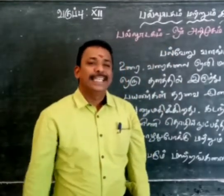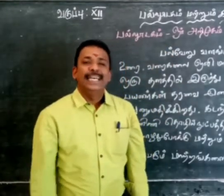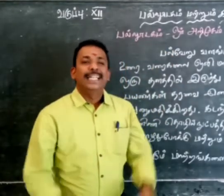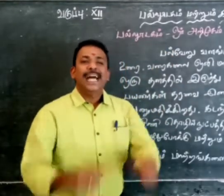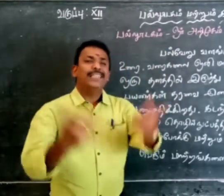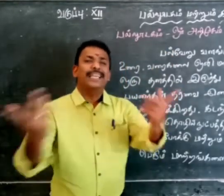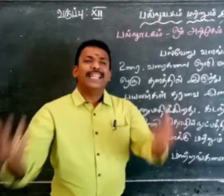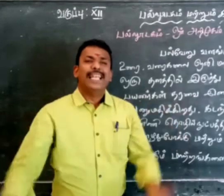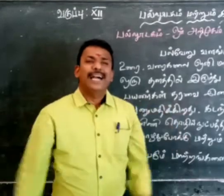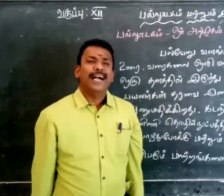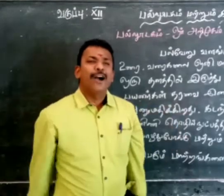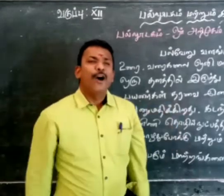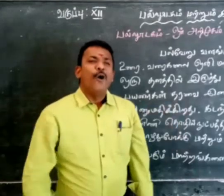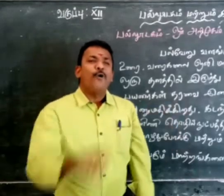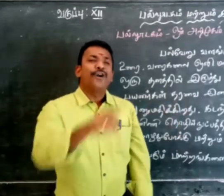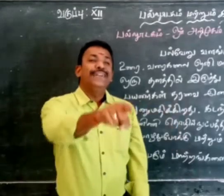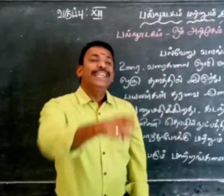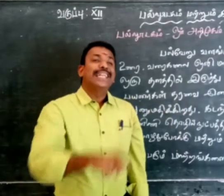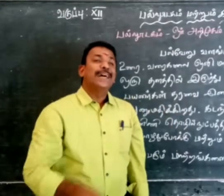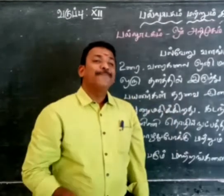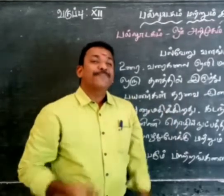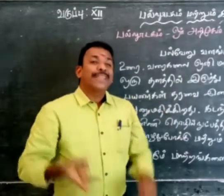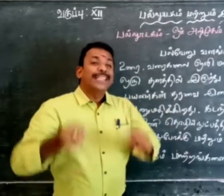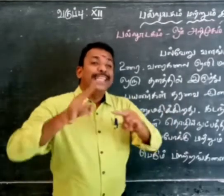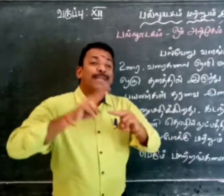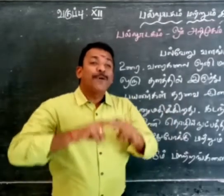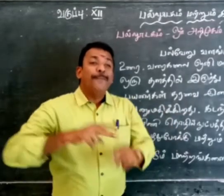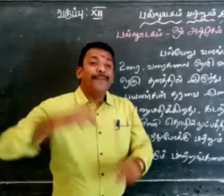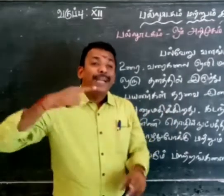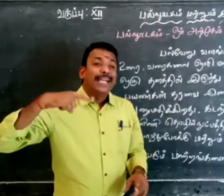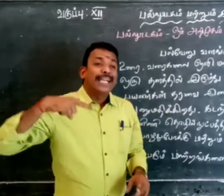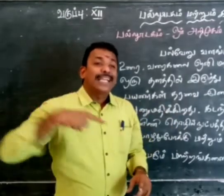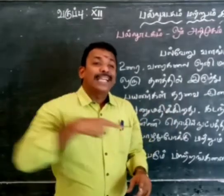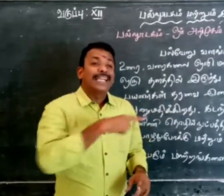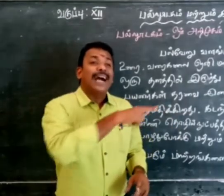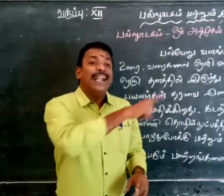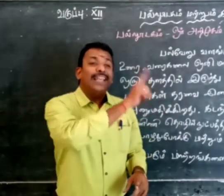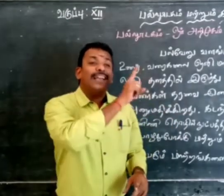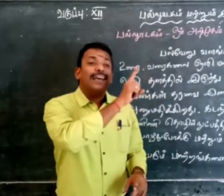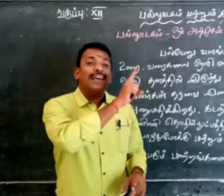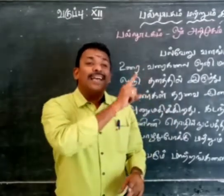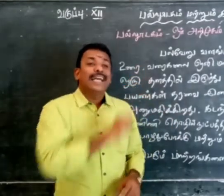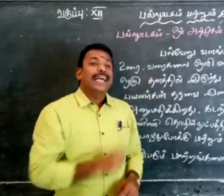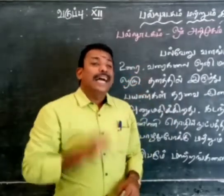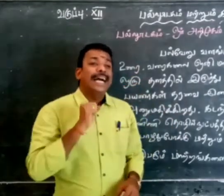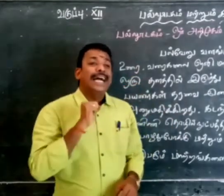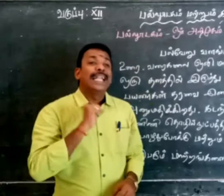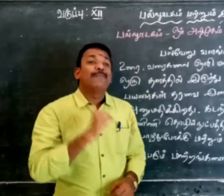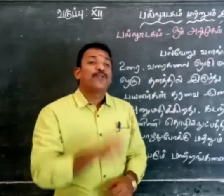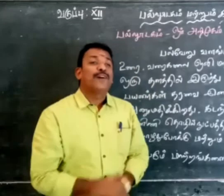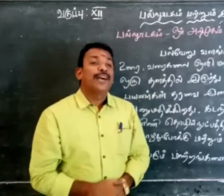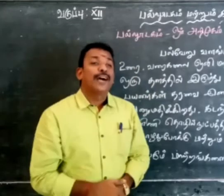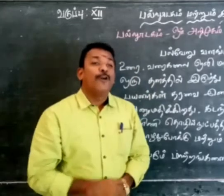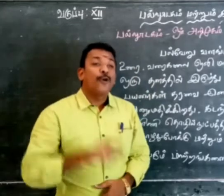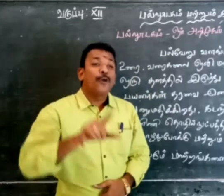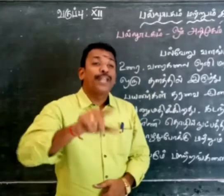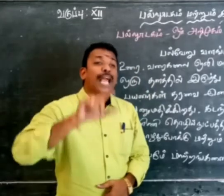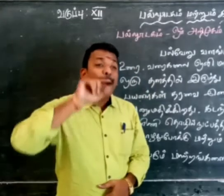என்ன? யாருக்கு தெரிய? உங்கள் வீட்டில் தினமும் காலையில் என்ன பண்ணுவாங்க? உங்களுடைய